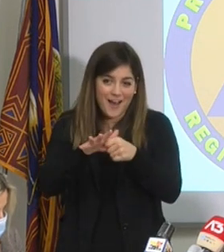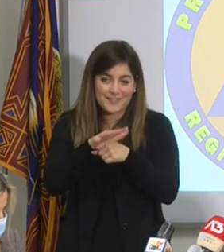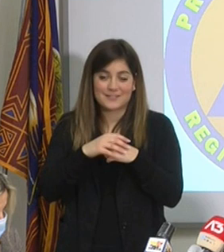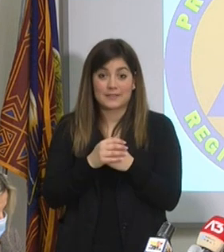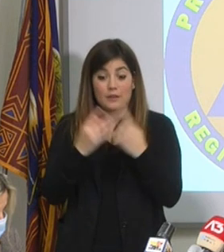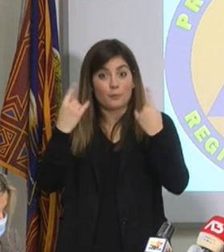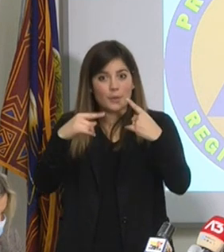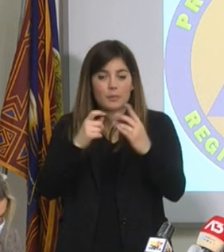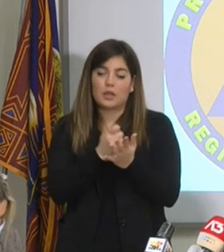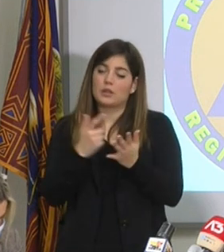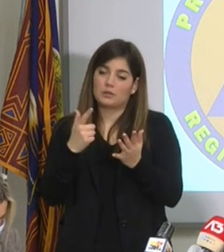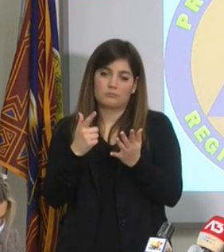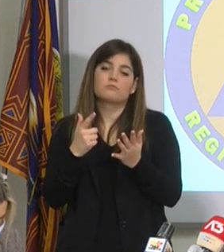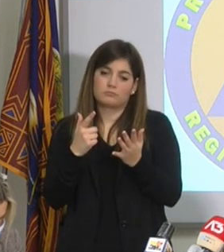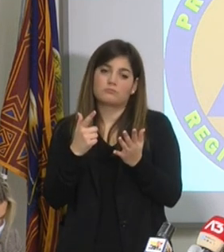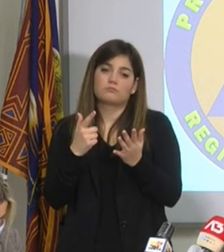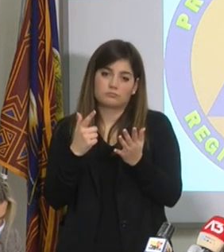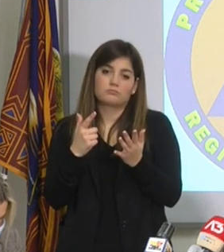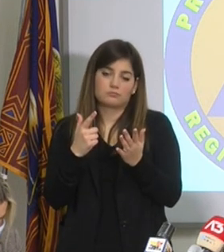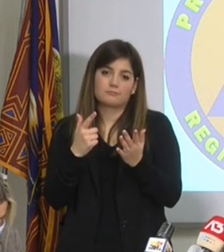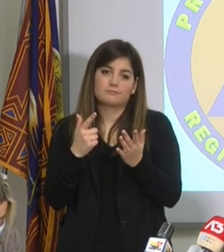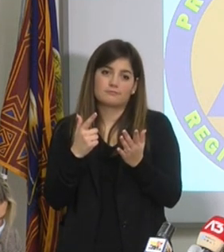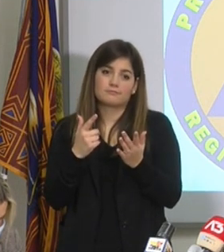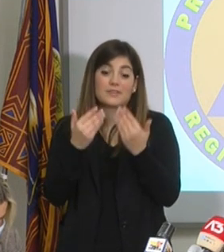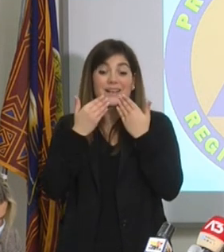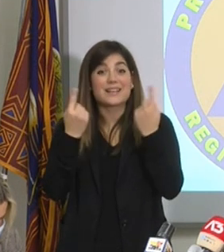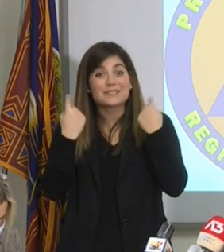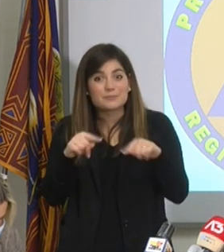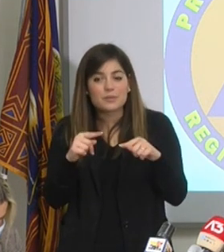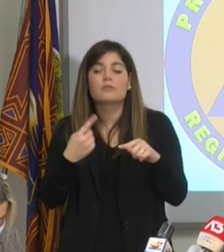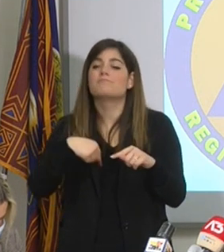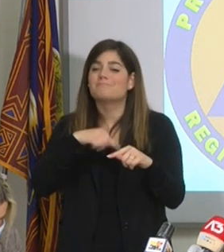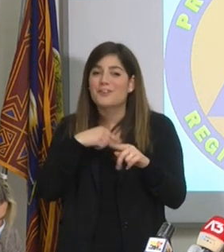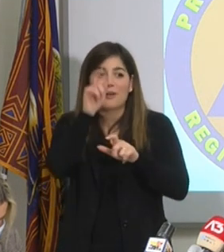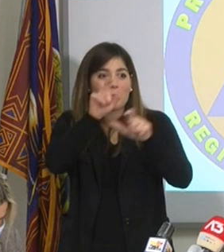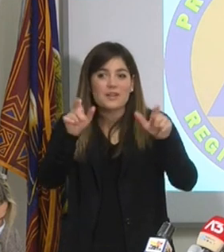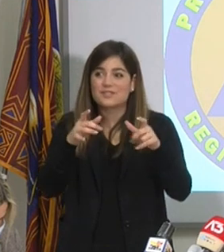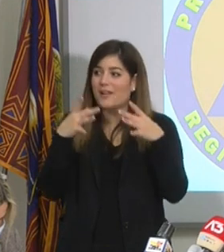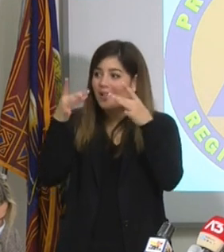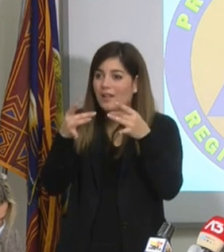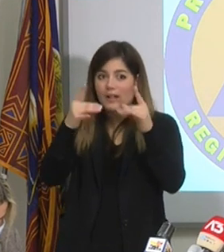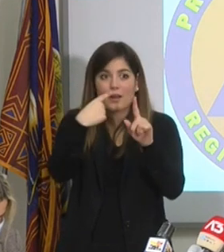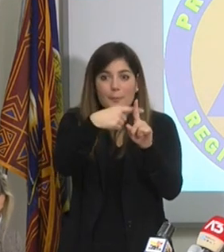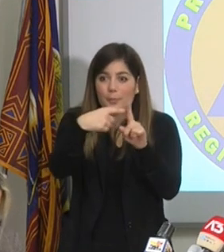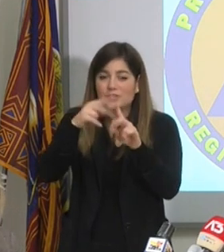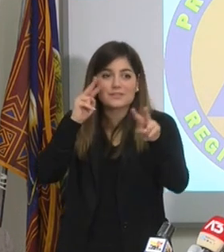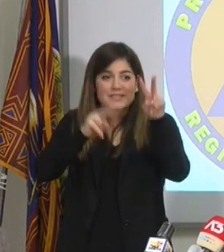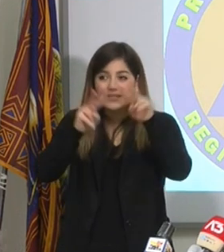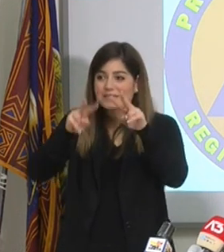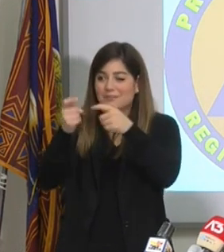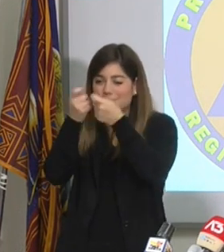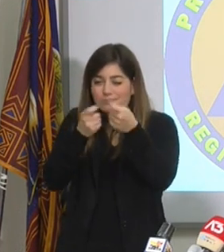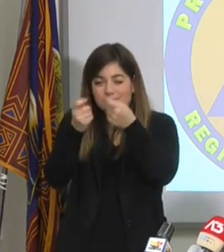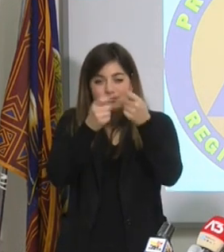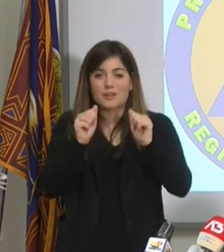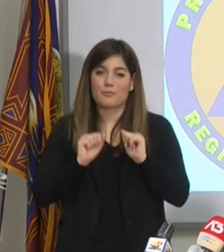importante, è un tema che ci permette di trovare ancora positivi, di fare screening, fare tracciamento,